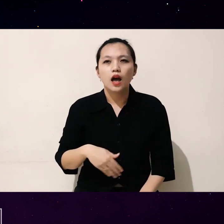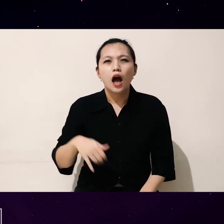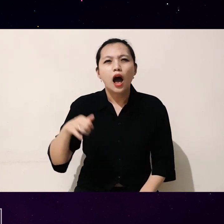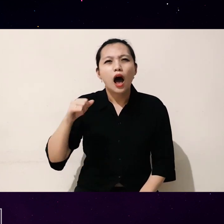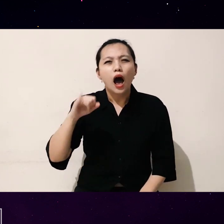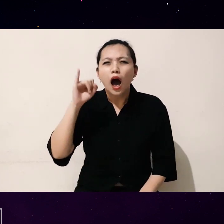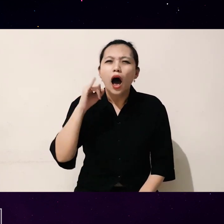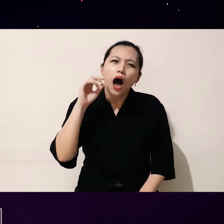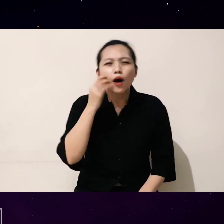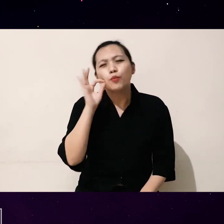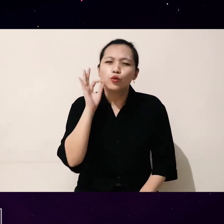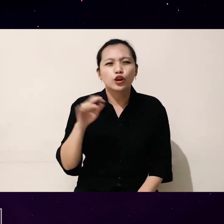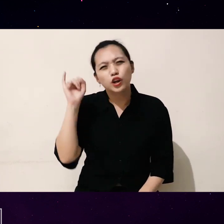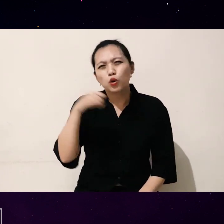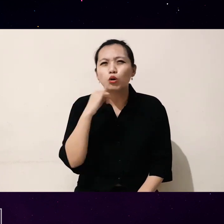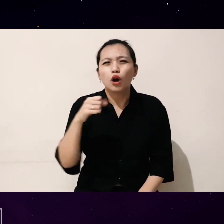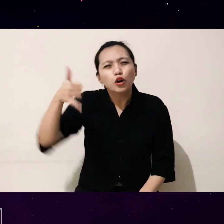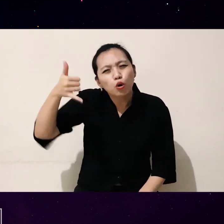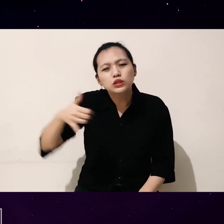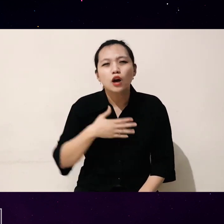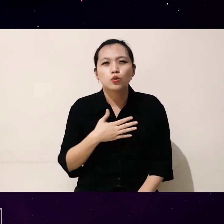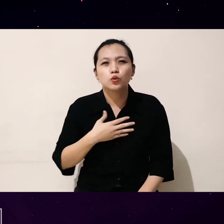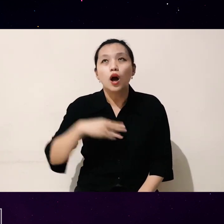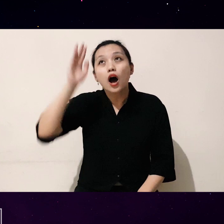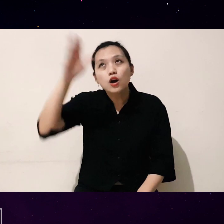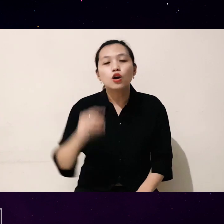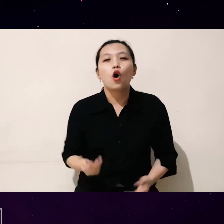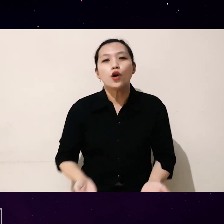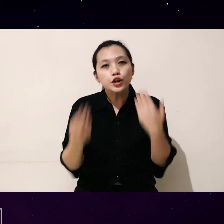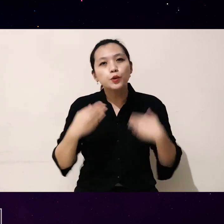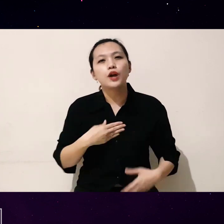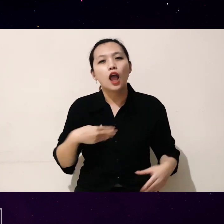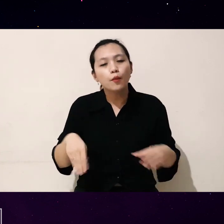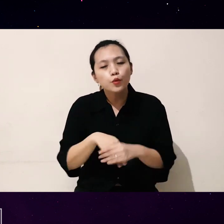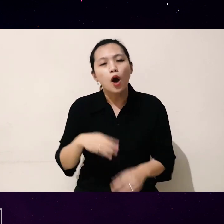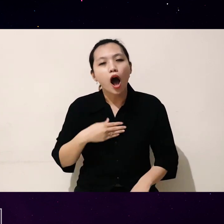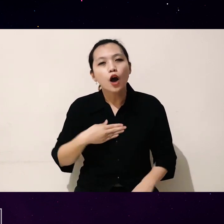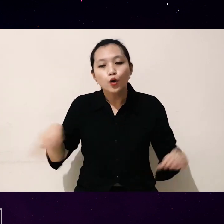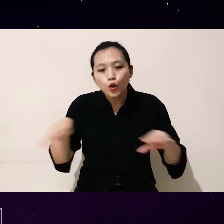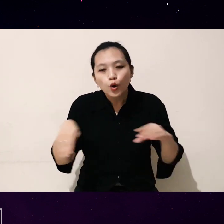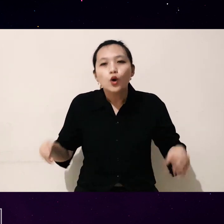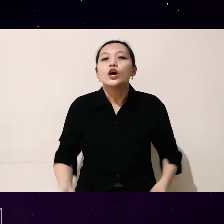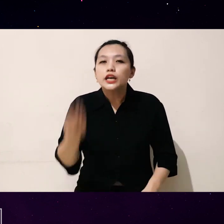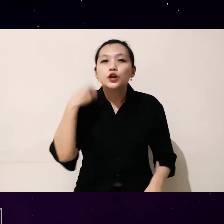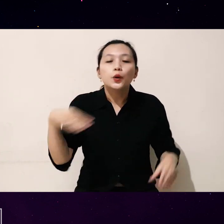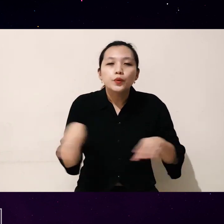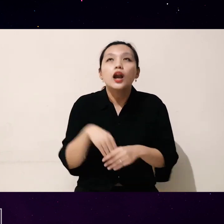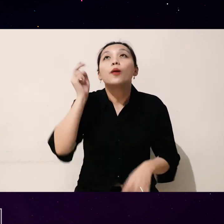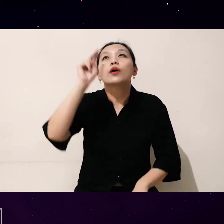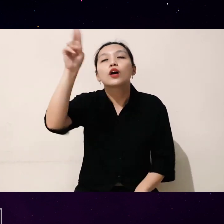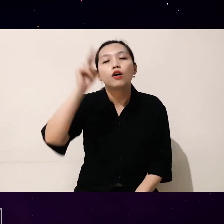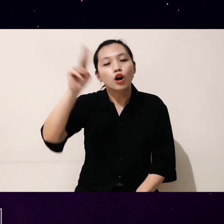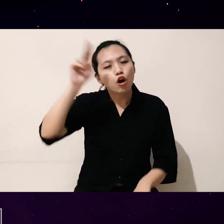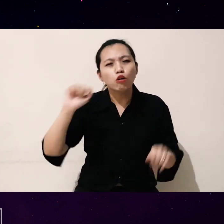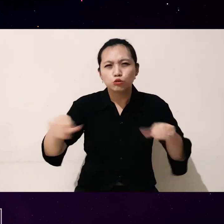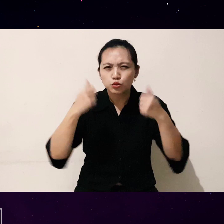sadar itu hari ini. Biarlah Engkau masuk dalam hatiku. Ampuni dosaku. Aku bertobat dari segala jalan-jalanku. Dan biarlah